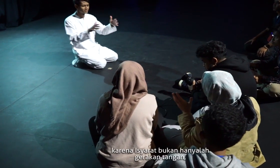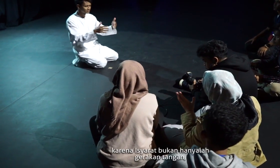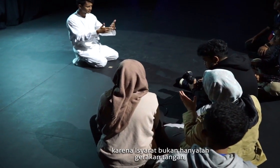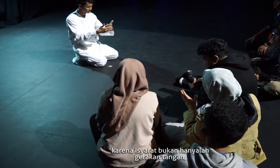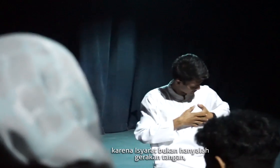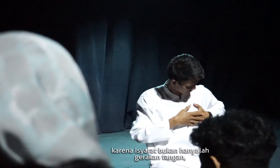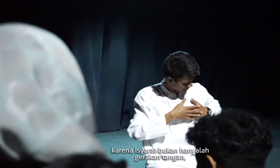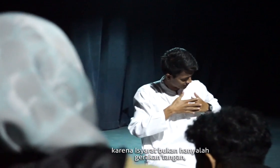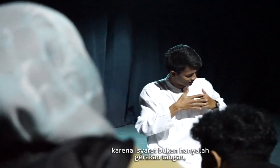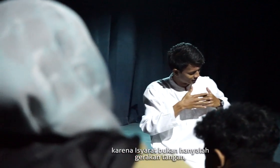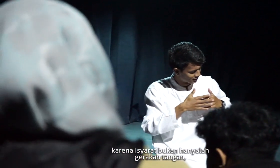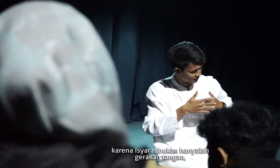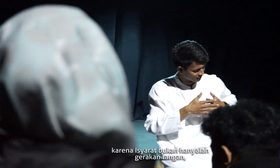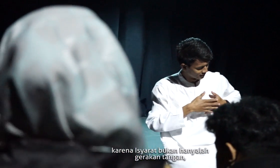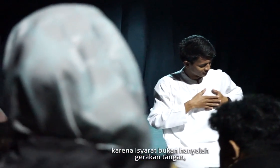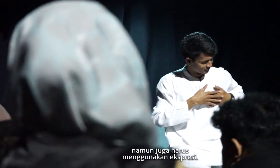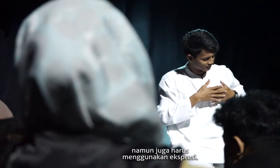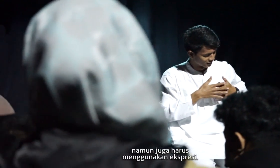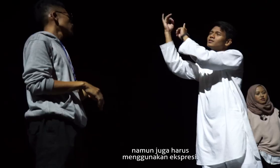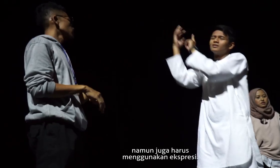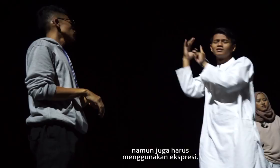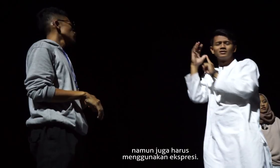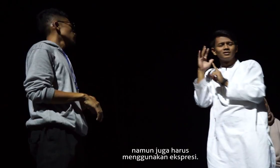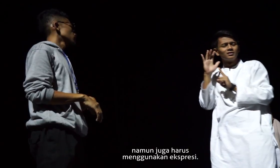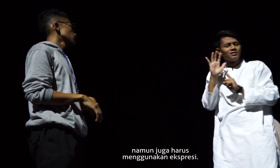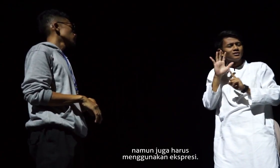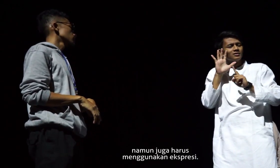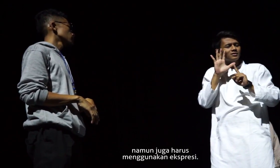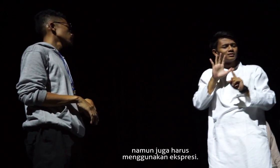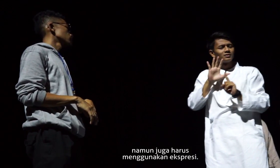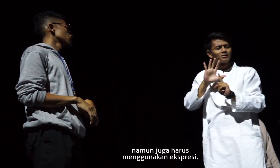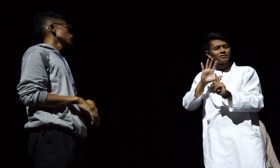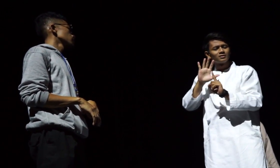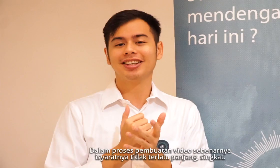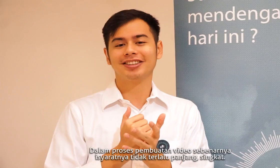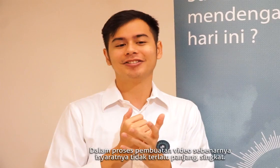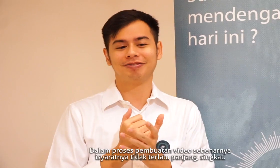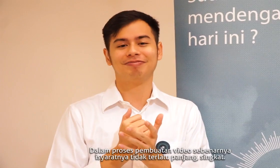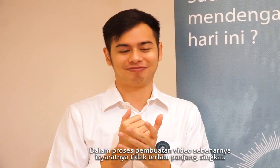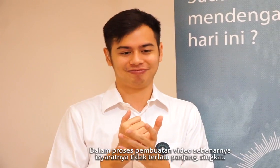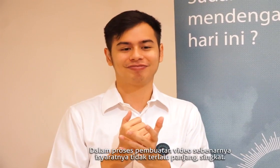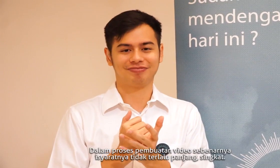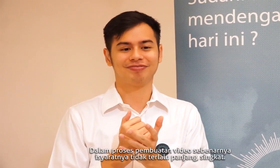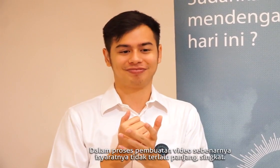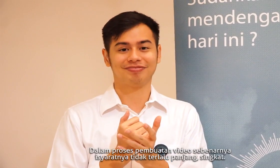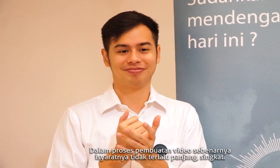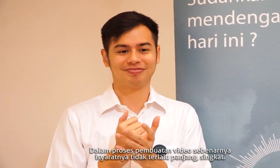Karena isyarat bukan hanyalah gerakan tangan, namun juga harus menggunakan ekspresi. Dalam proses pembuatan video,